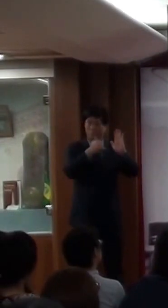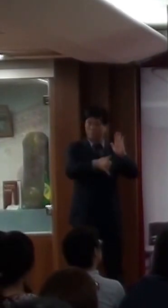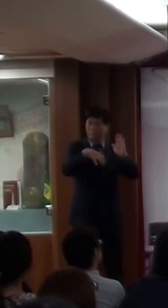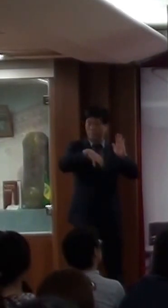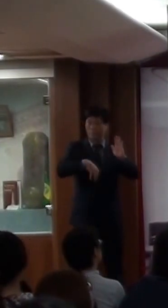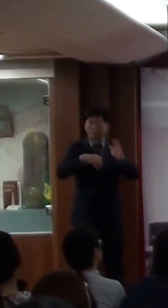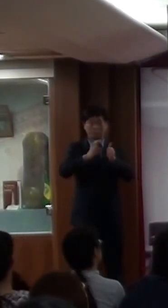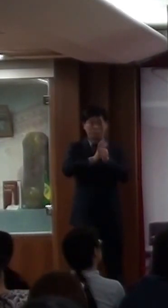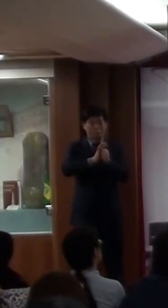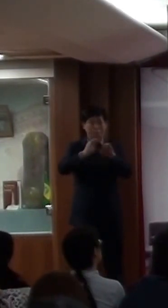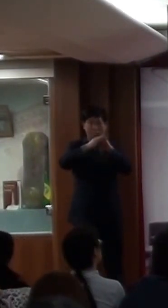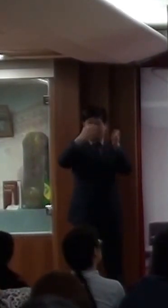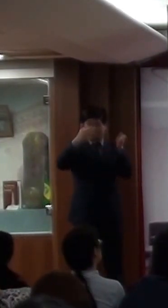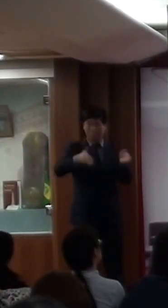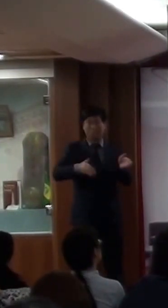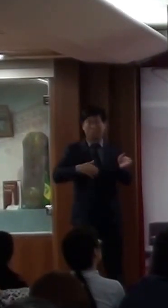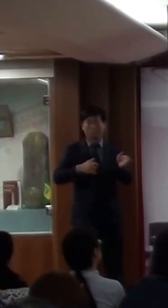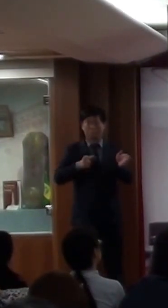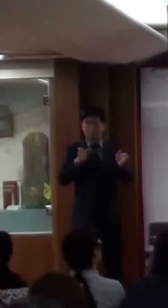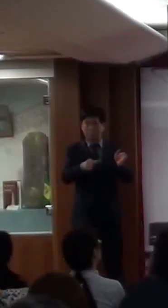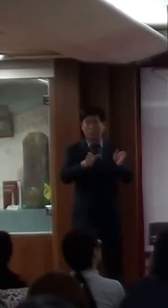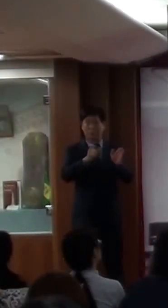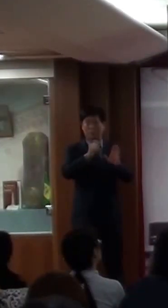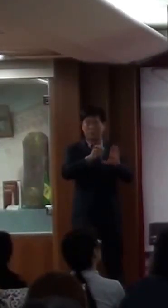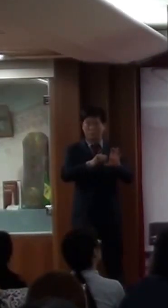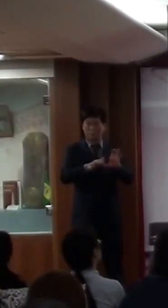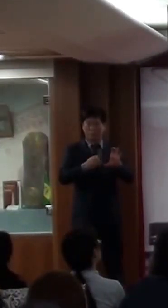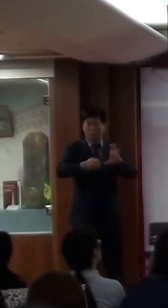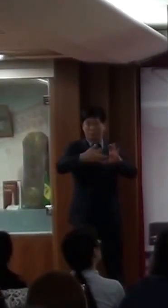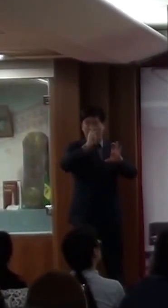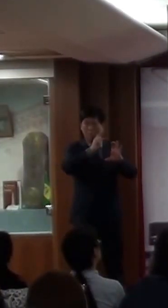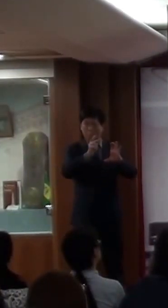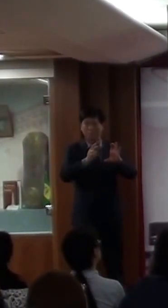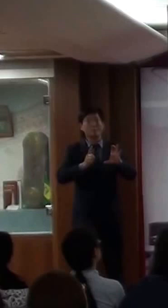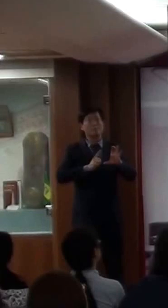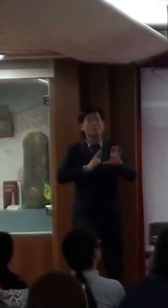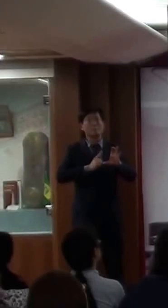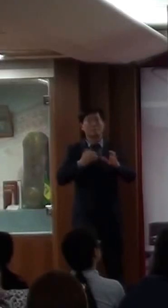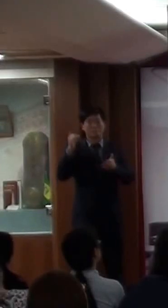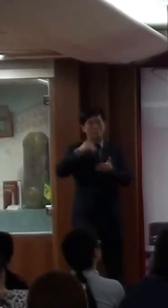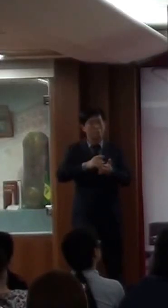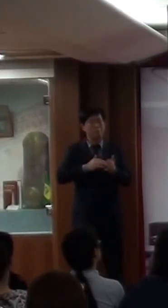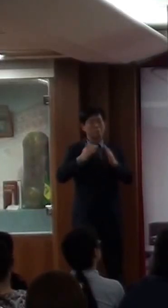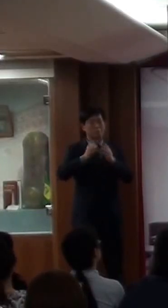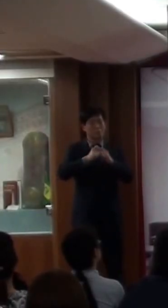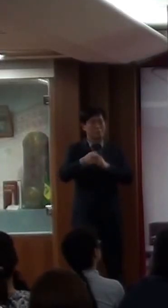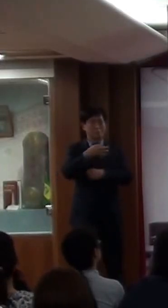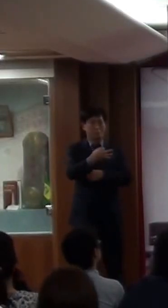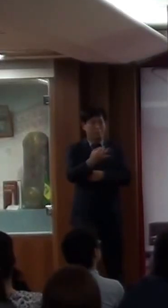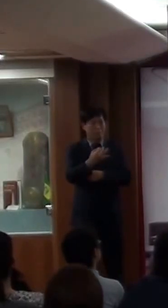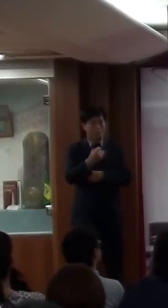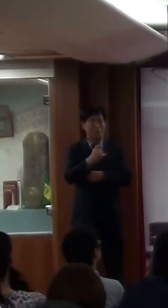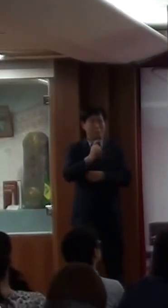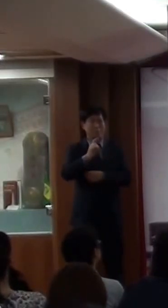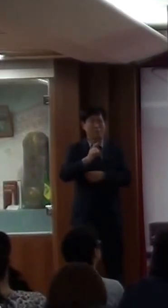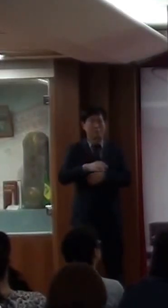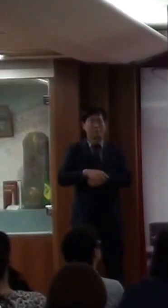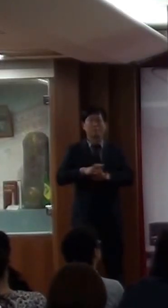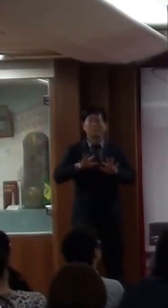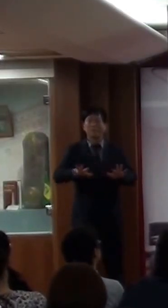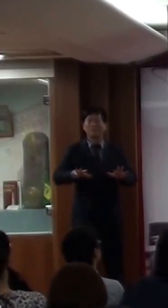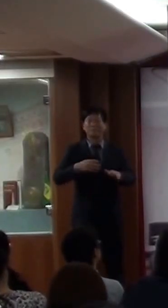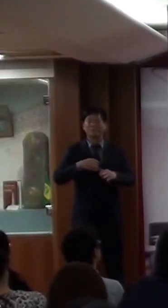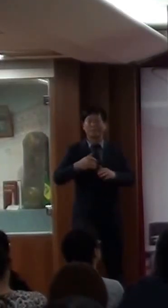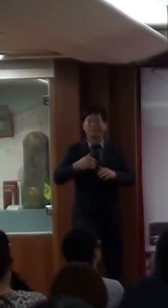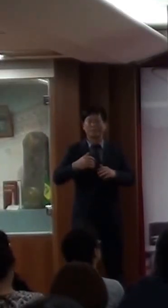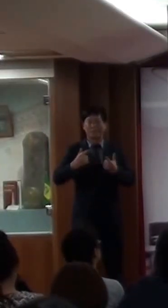体资讯机查缴税的服务，来了解这个自己关于房屋税的相关的讯息。那么现在呢，